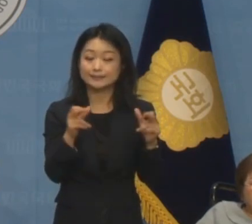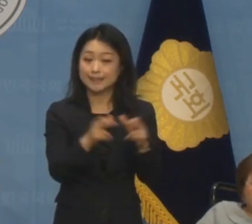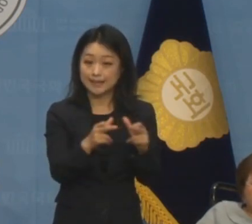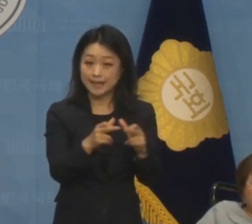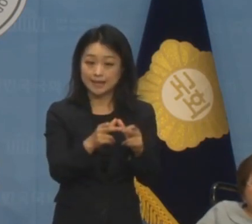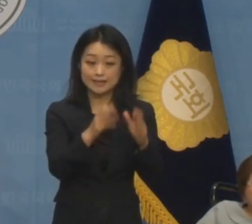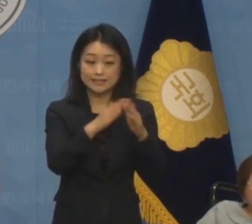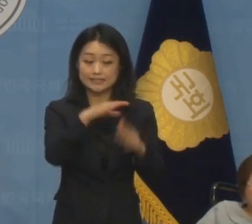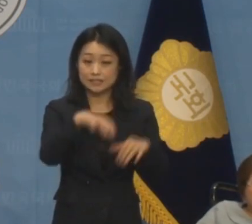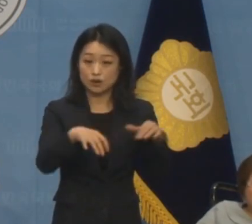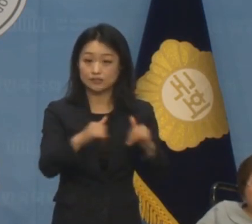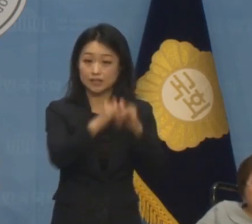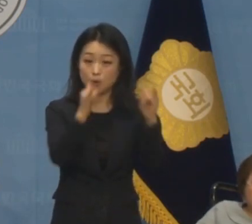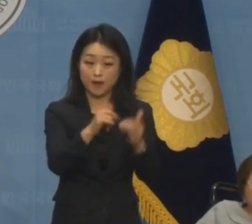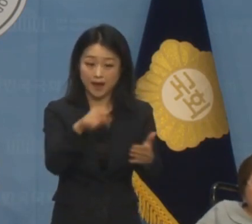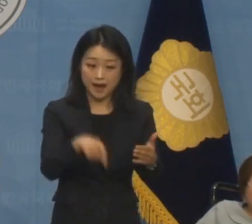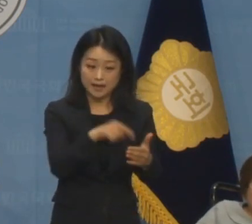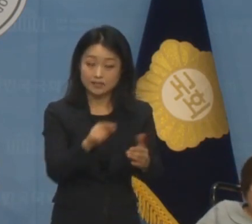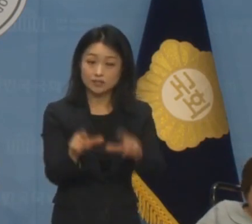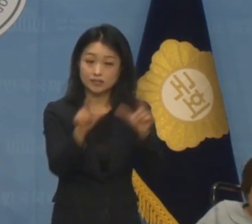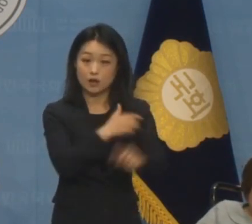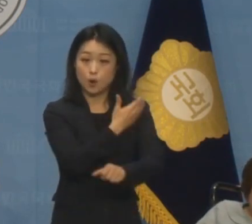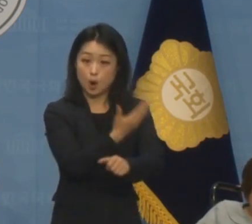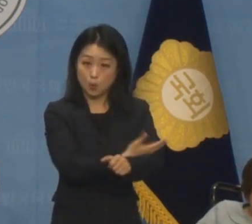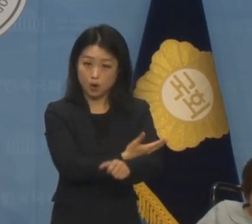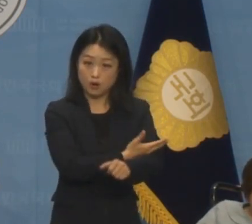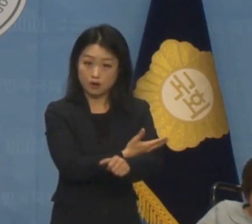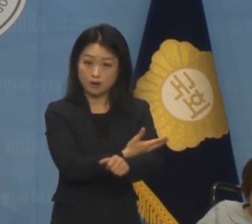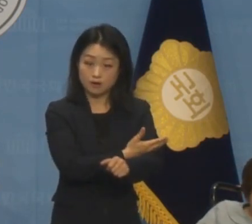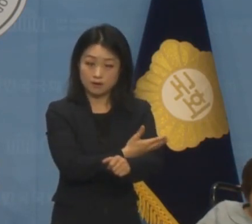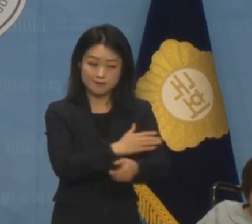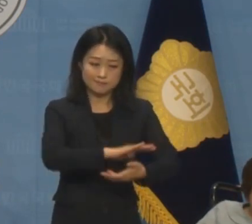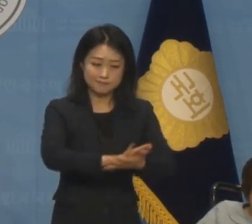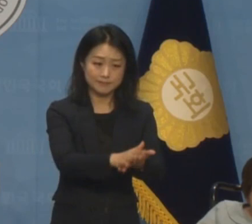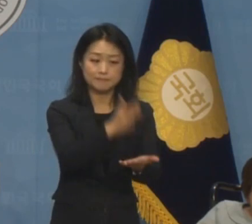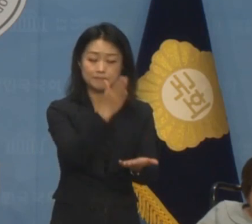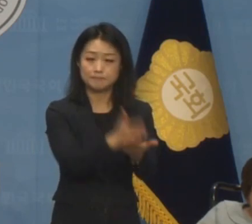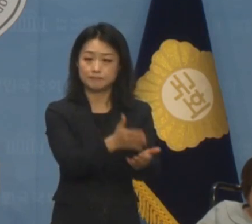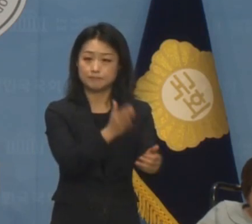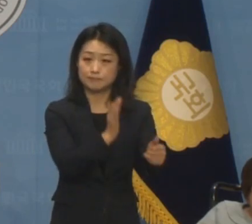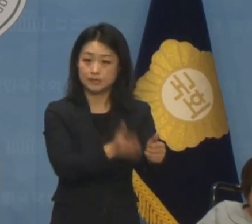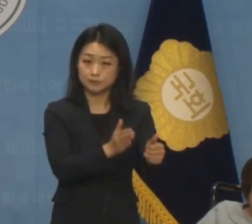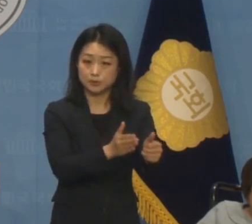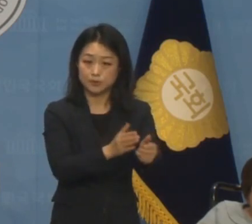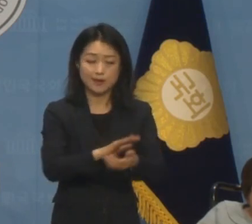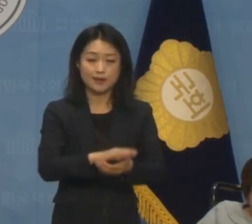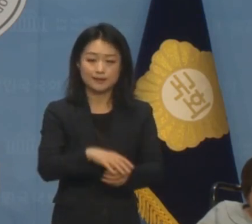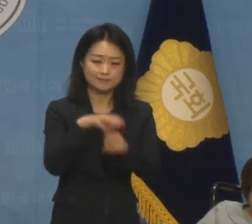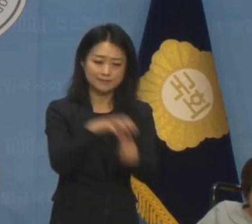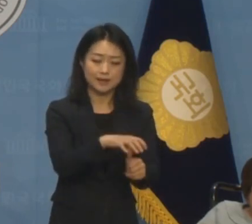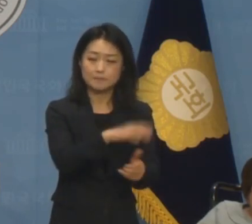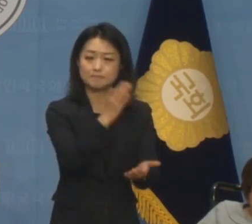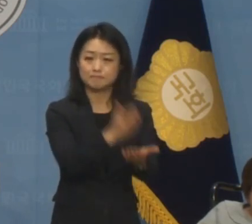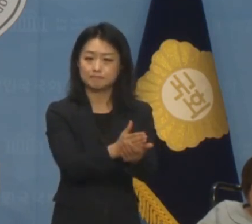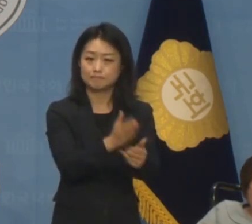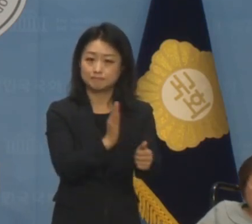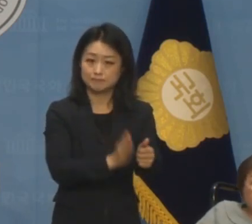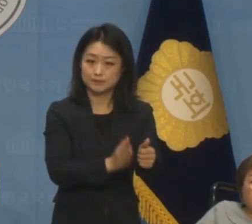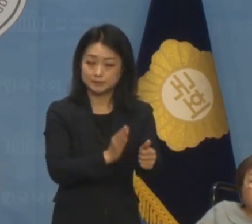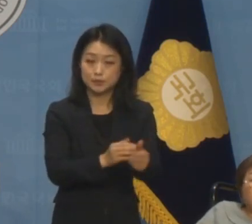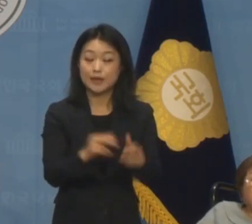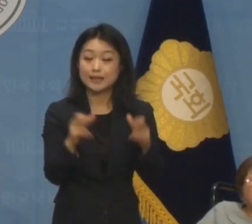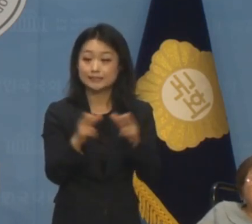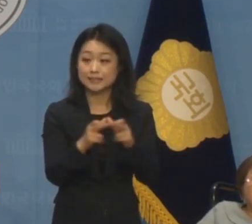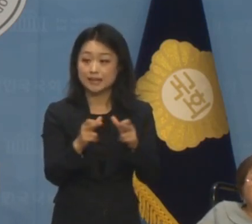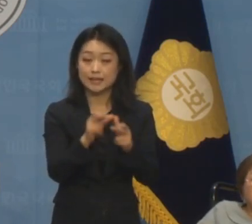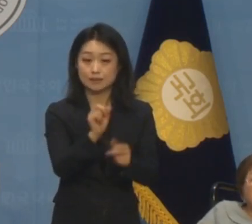장애인이 지역사회에서 살아갈 권리를 부정하지 마십시오. 탄압하지 마십시오.